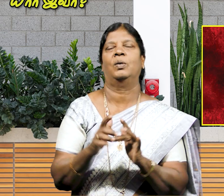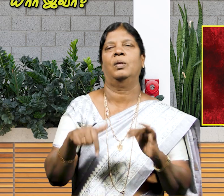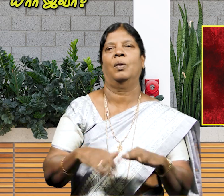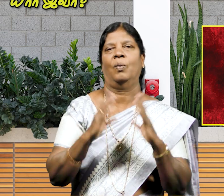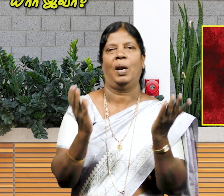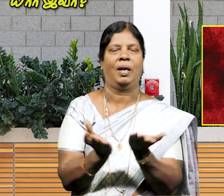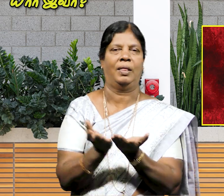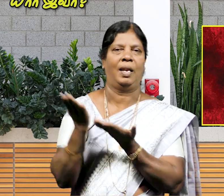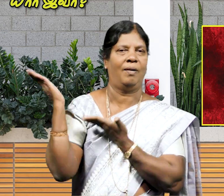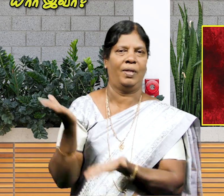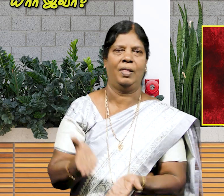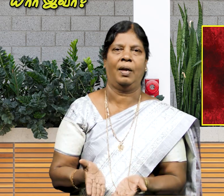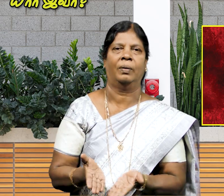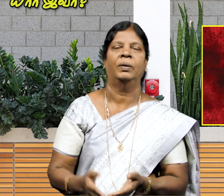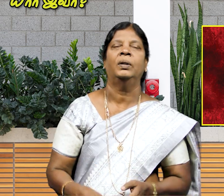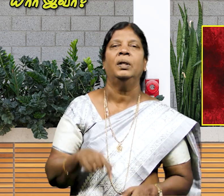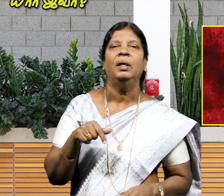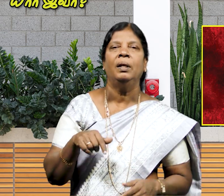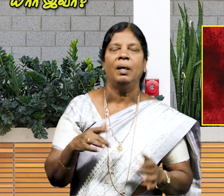அவன் கண்டுபிடிக்கிற